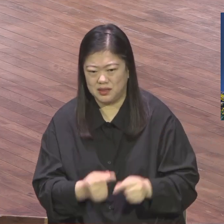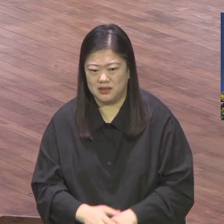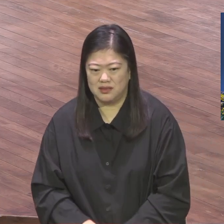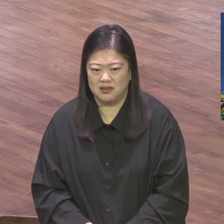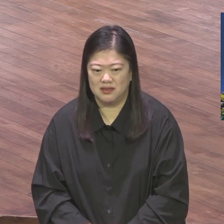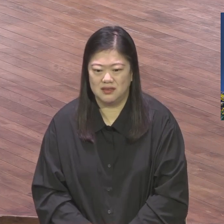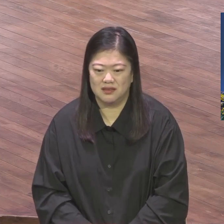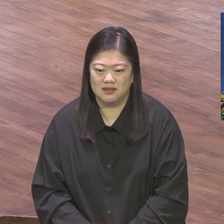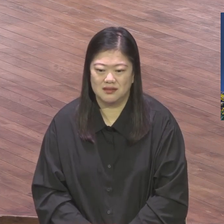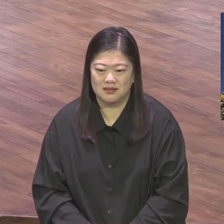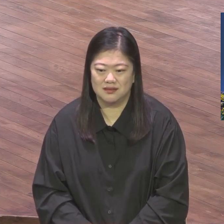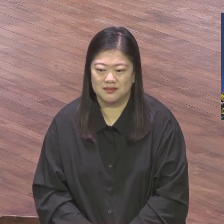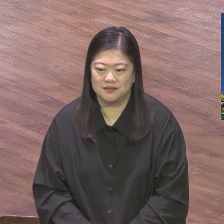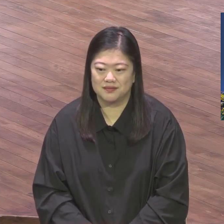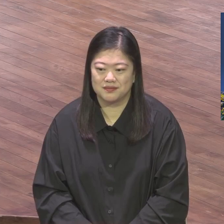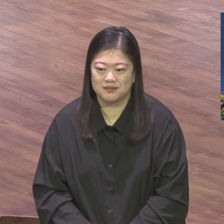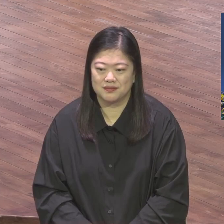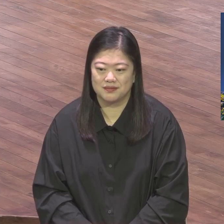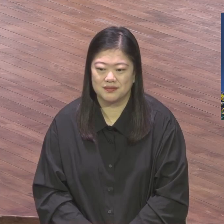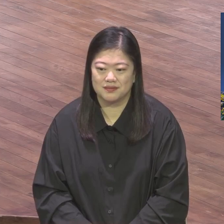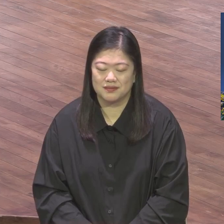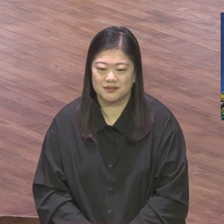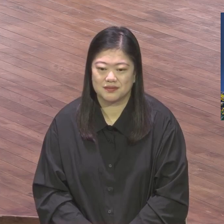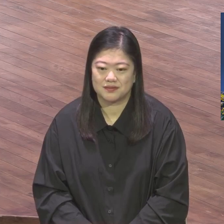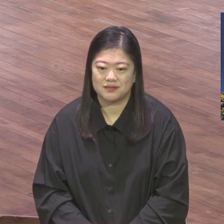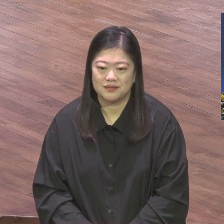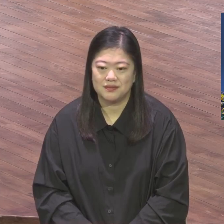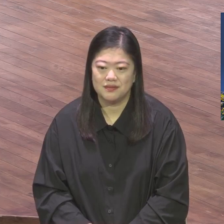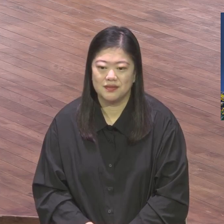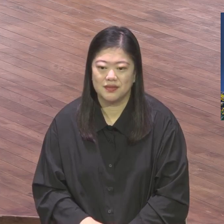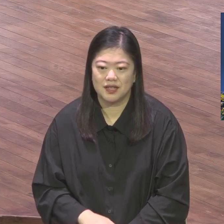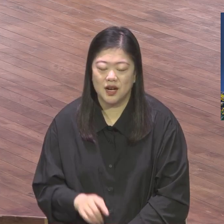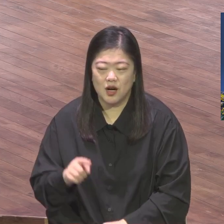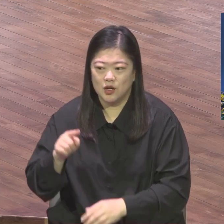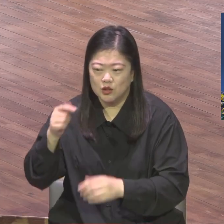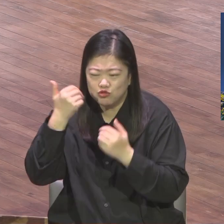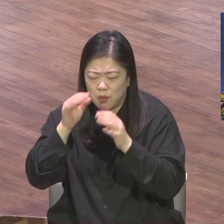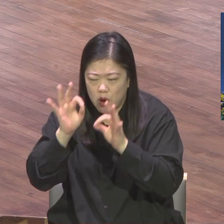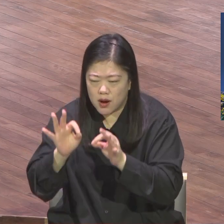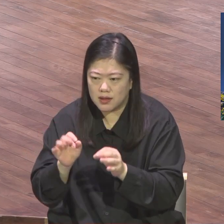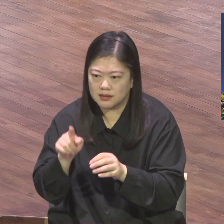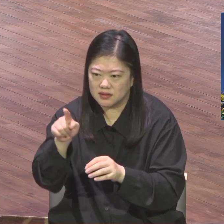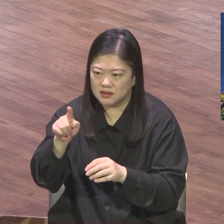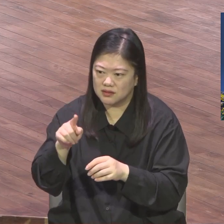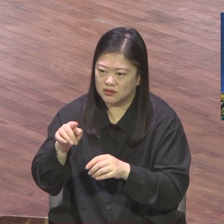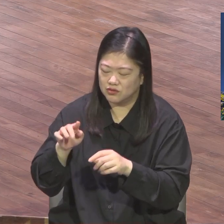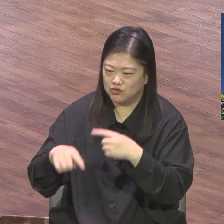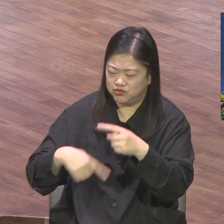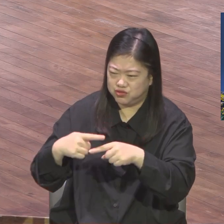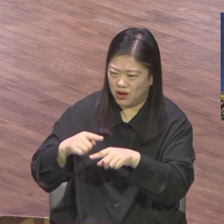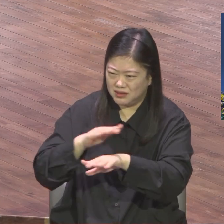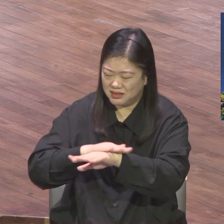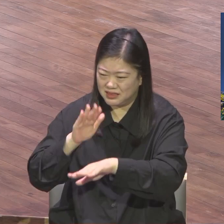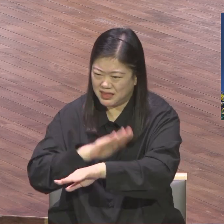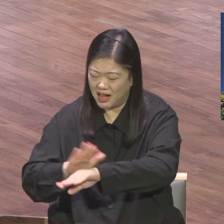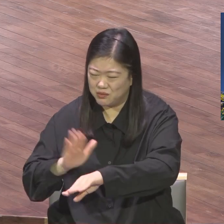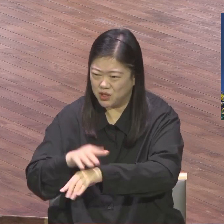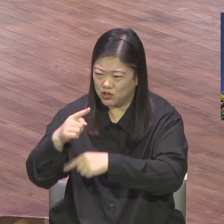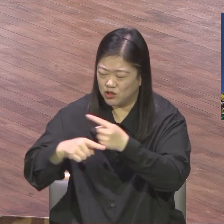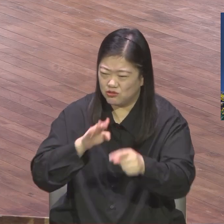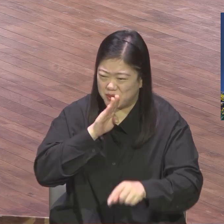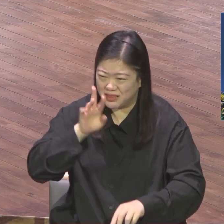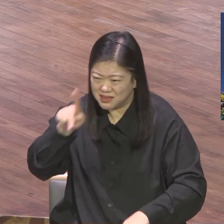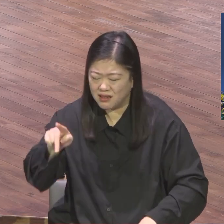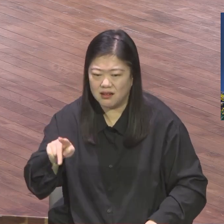쥐락펴라고 맞다 틀리나 그런 말 감히 못합니다. 아무리 어린 전도사라도 하나님의